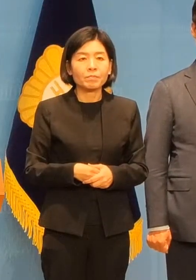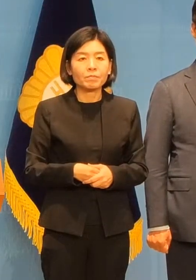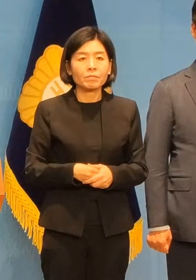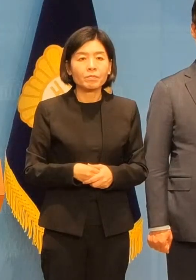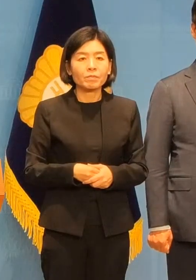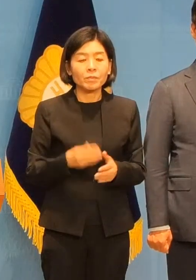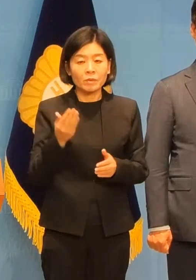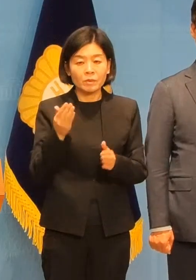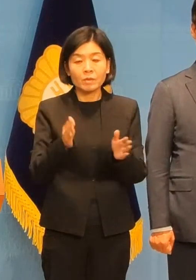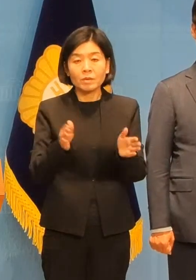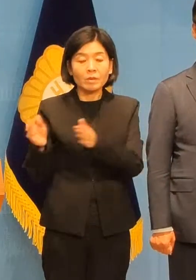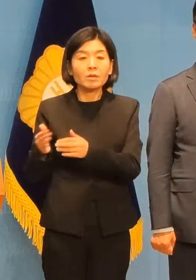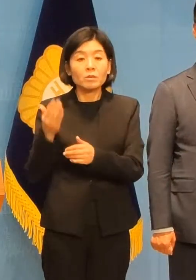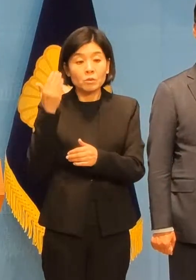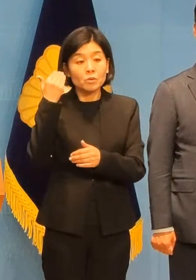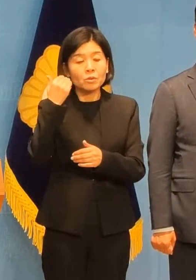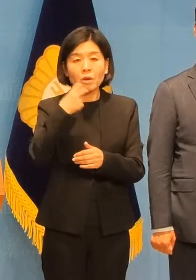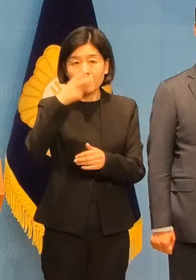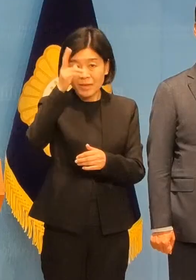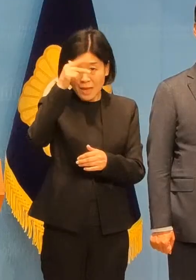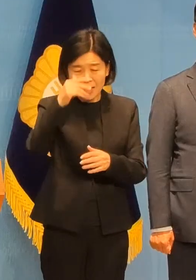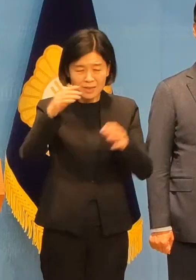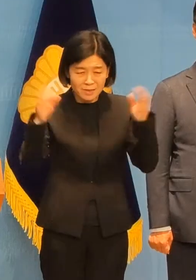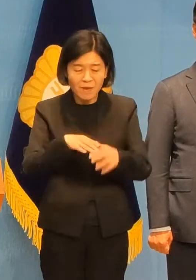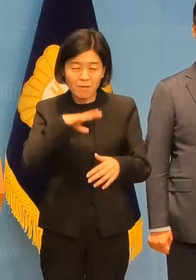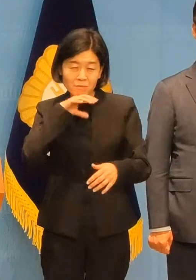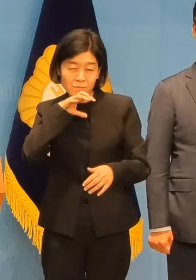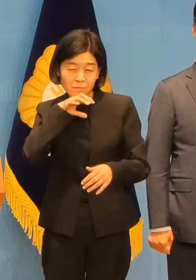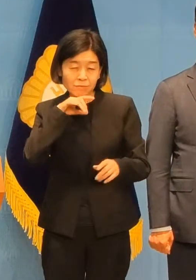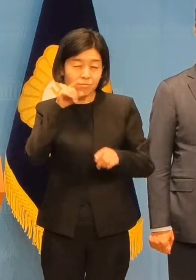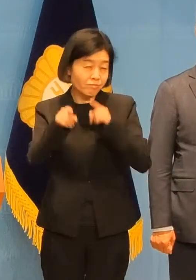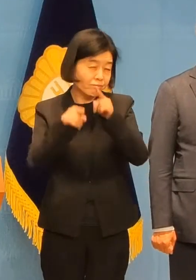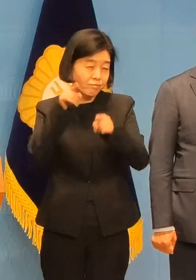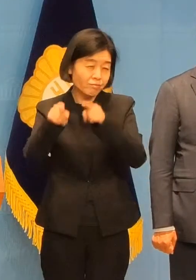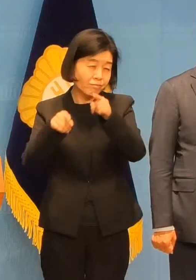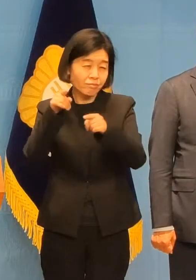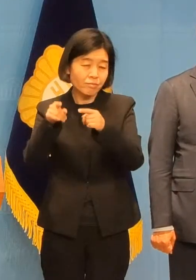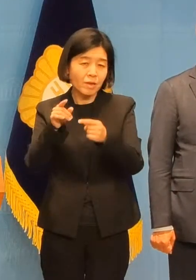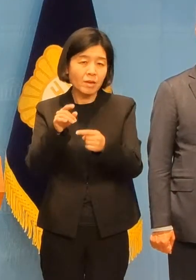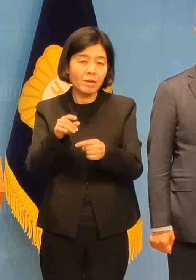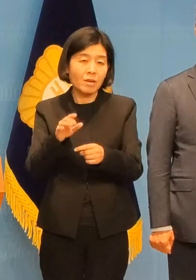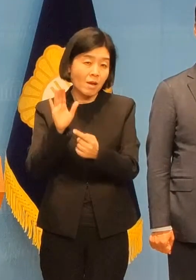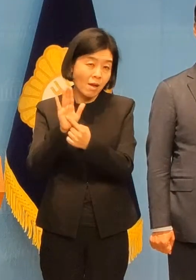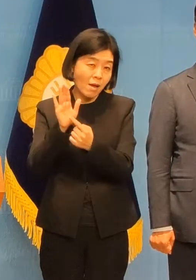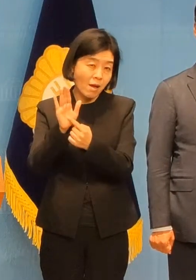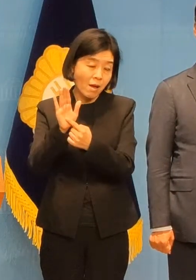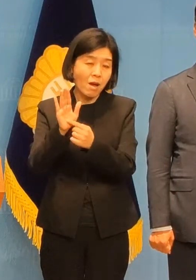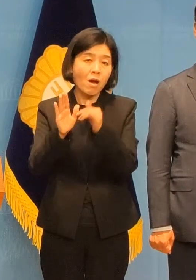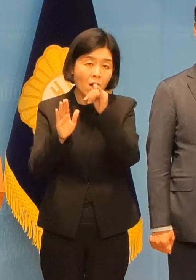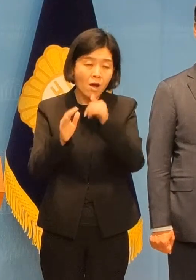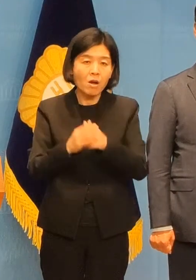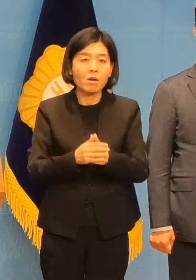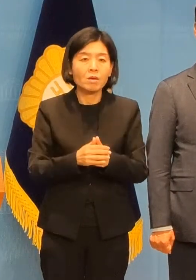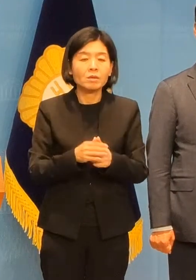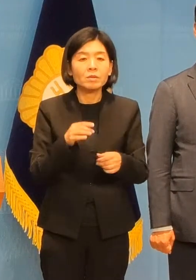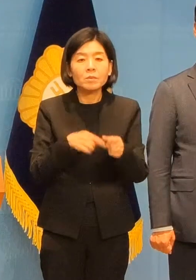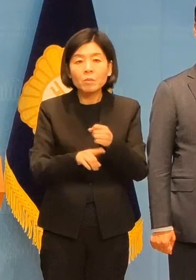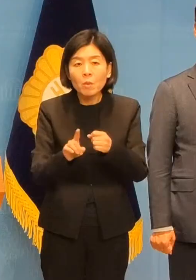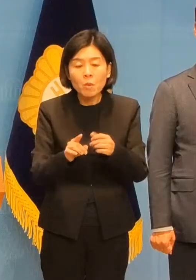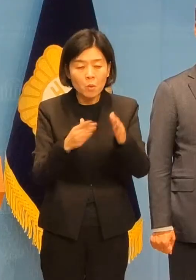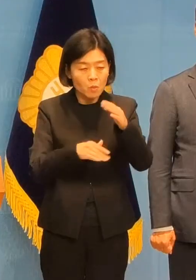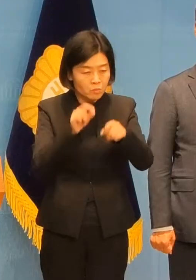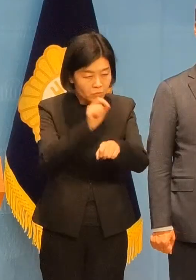한편 최근 검찰의 집단 항명 사태가 공공연하게 발생하고 있습니다. 이는